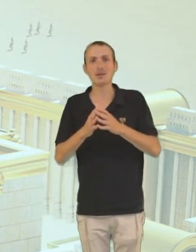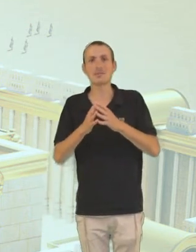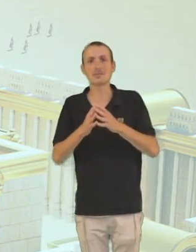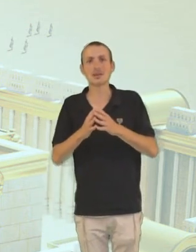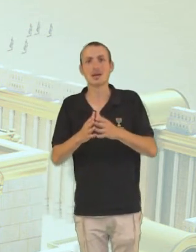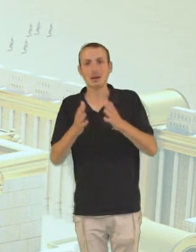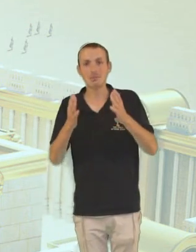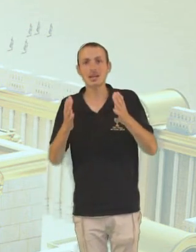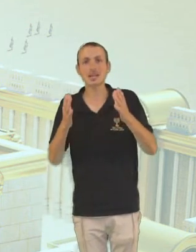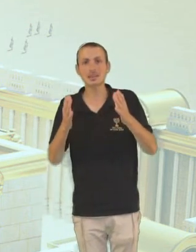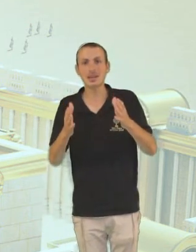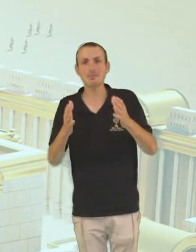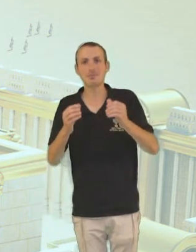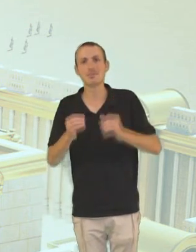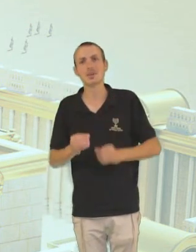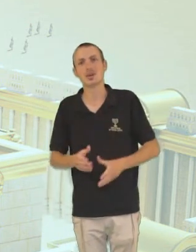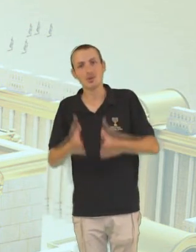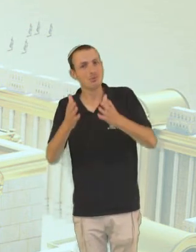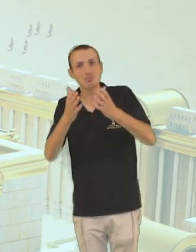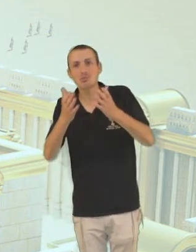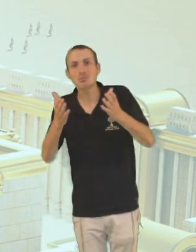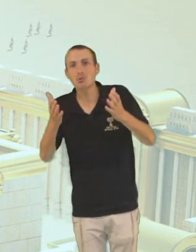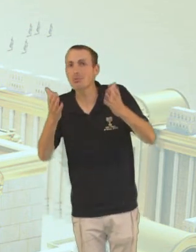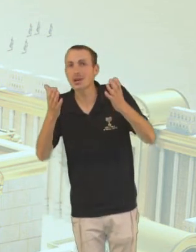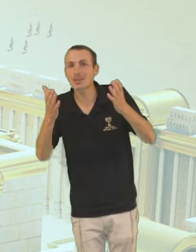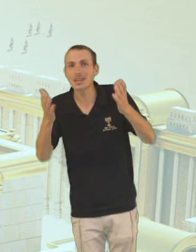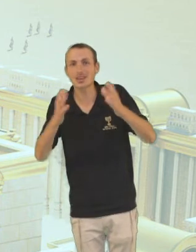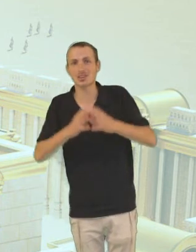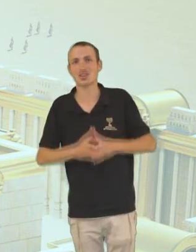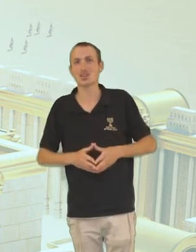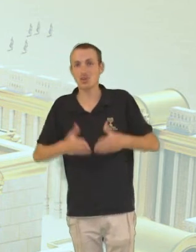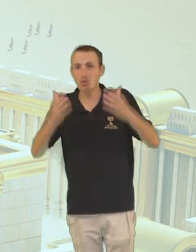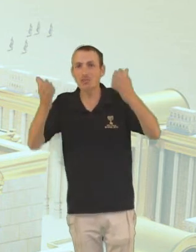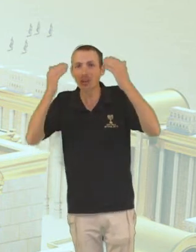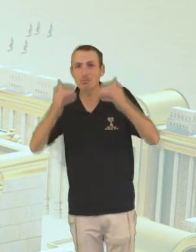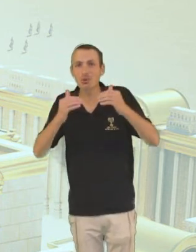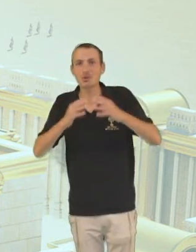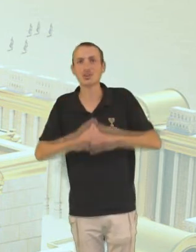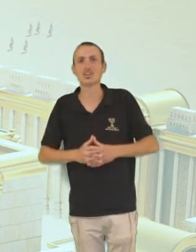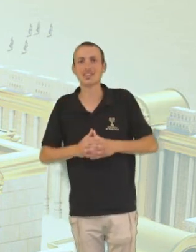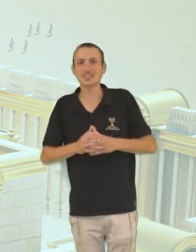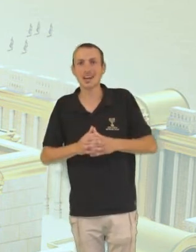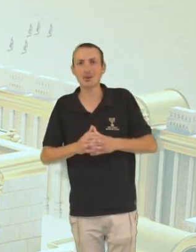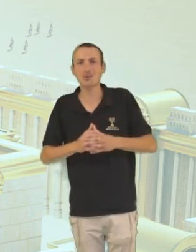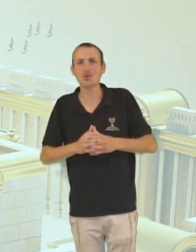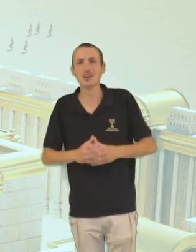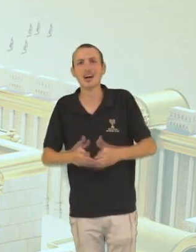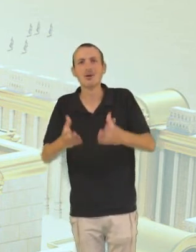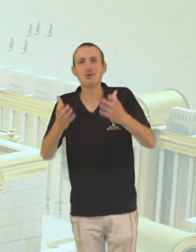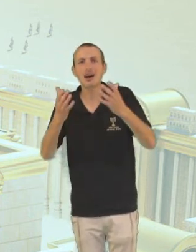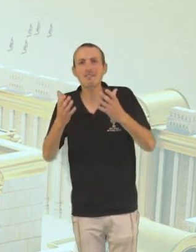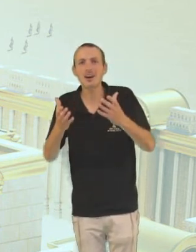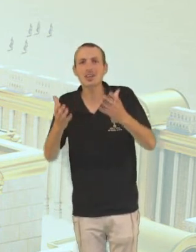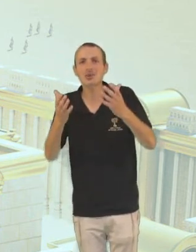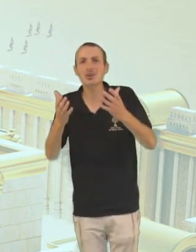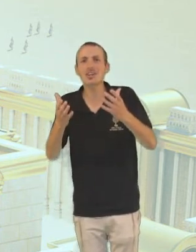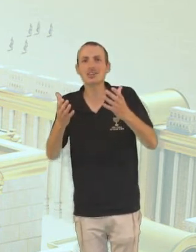מונבז, המלך חדיאב, סיפור מרתק שהוא ואימו התגיירו, הפך את כל